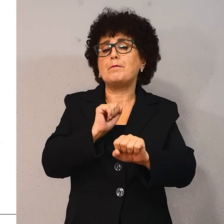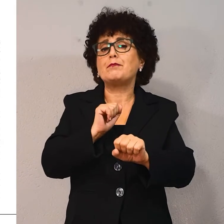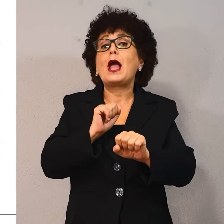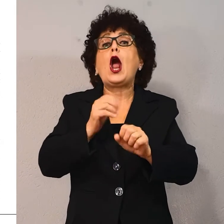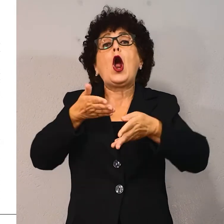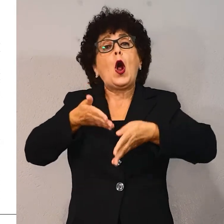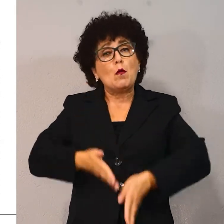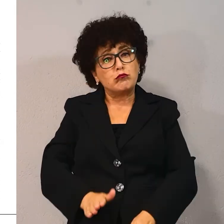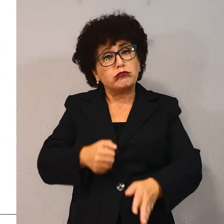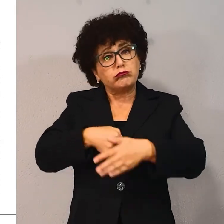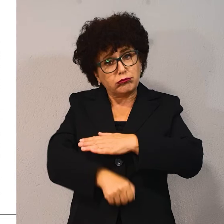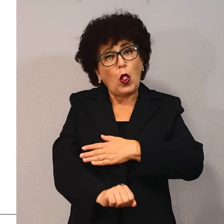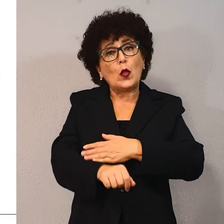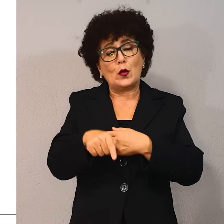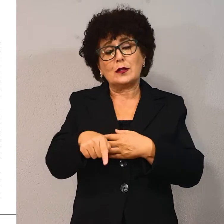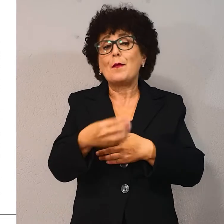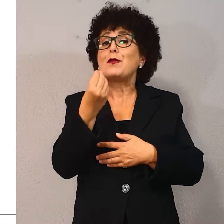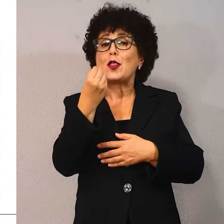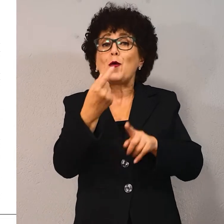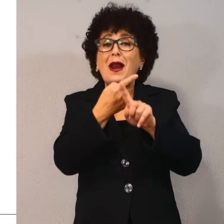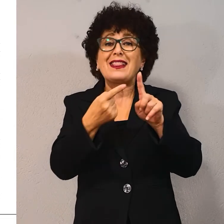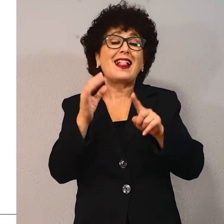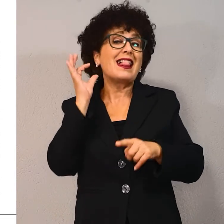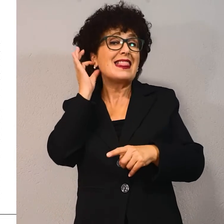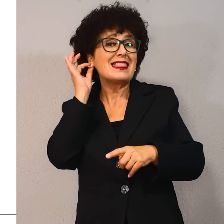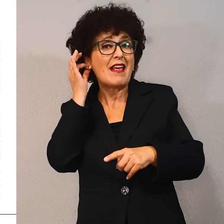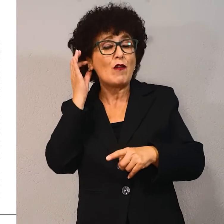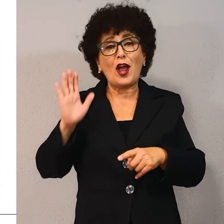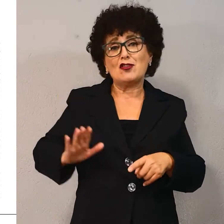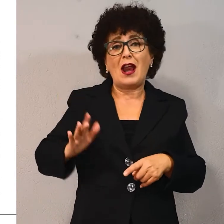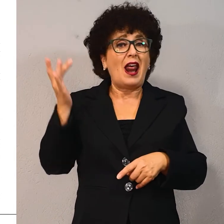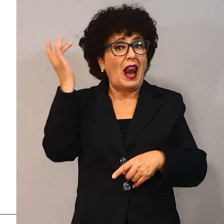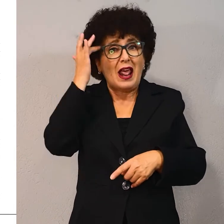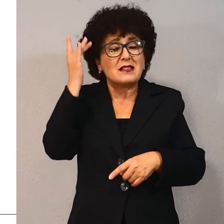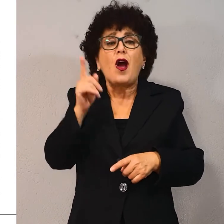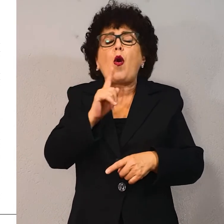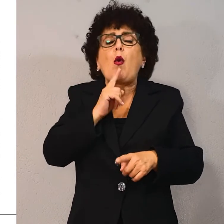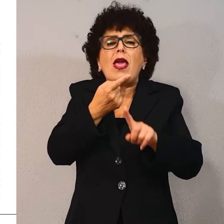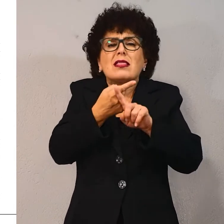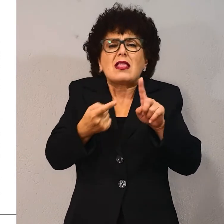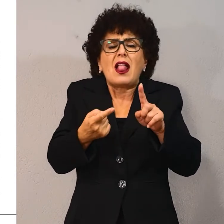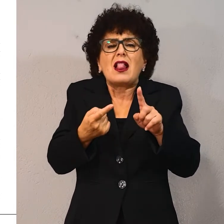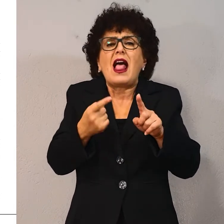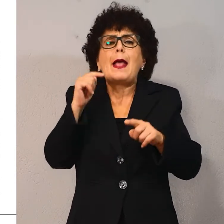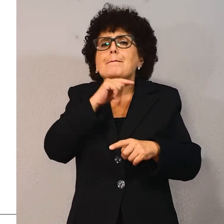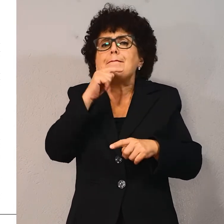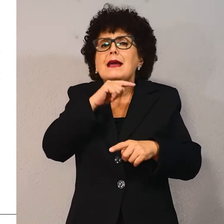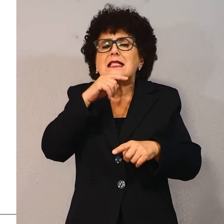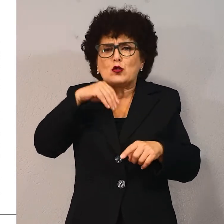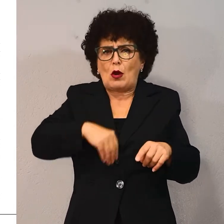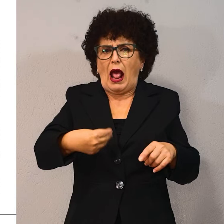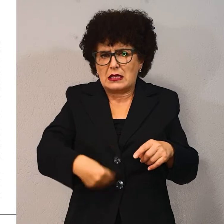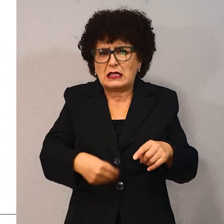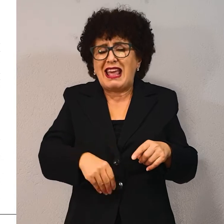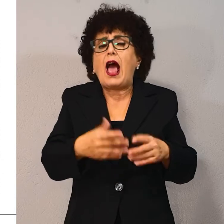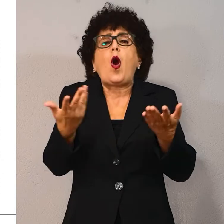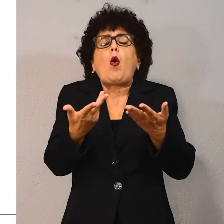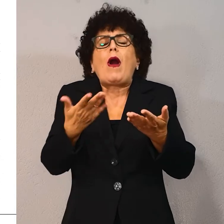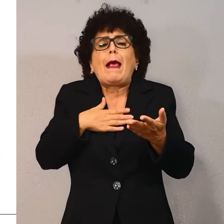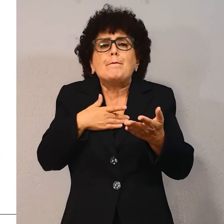Плодност. Добар дел од девојките и жените не знаат во кој дел од менструалниот циклус се